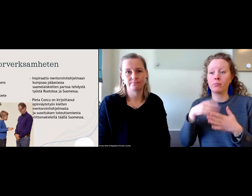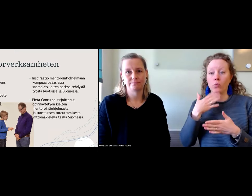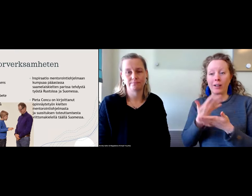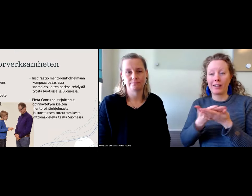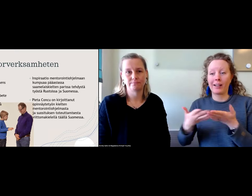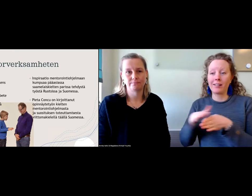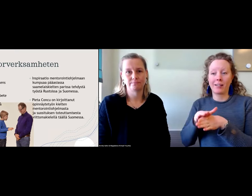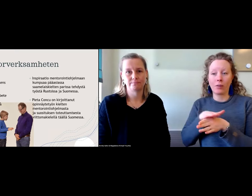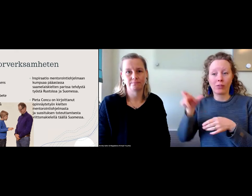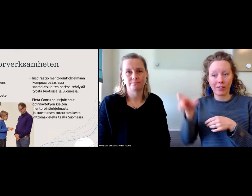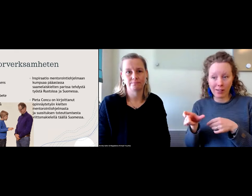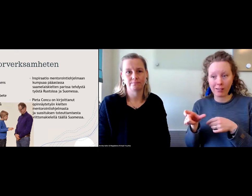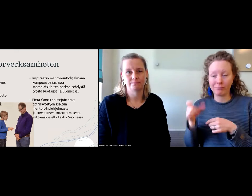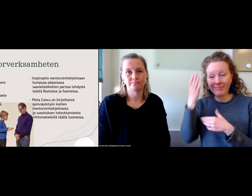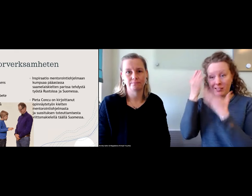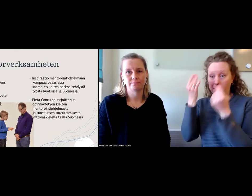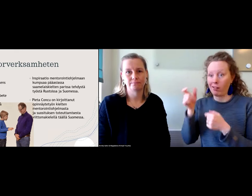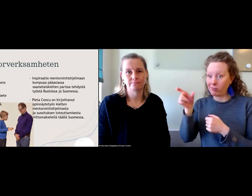saamen alueella on käytössä tämmöinen